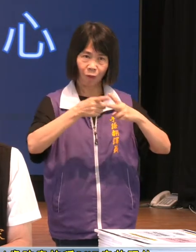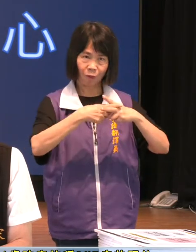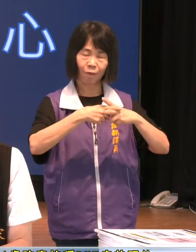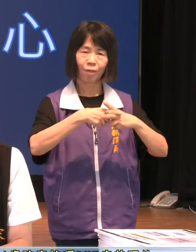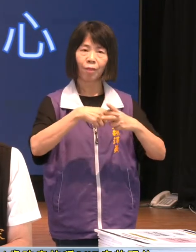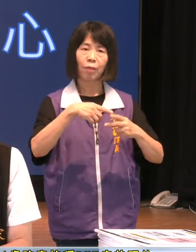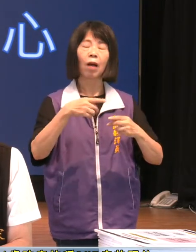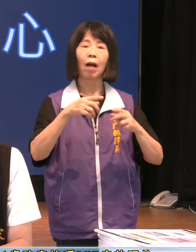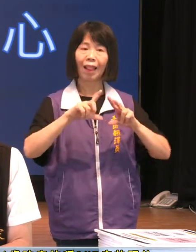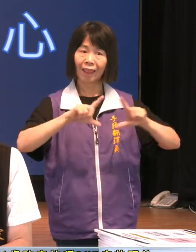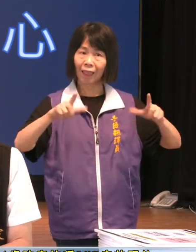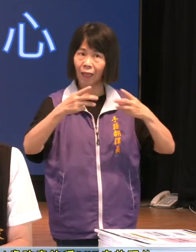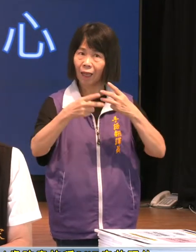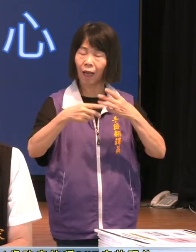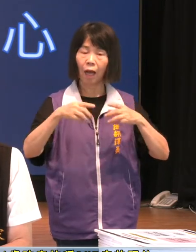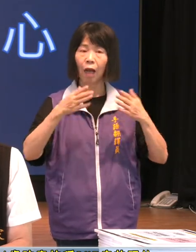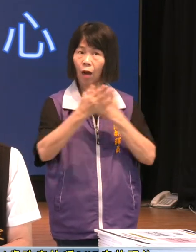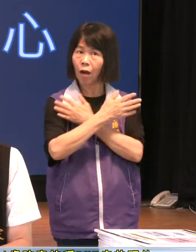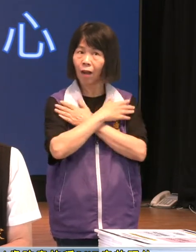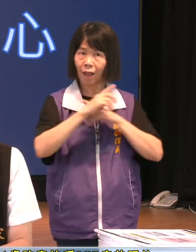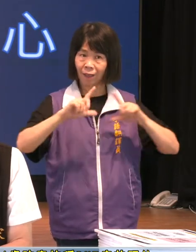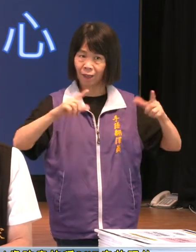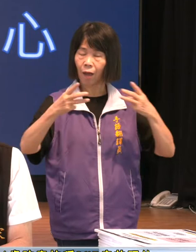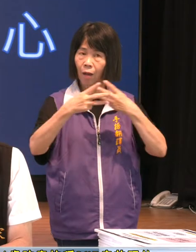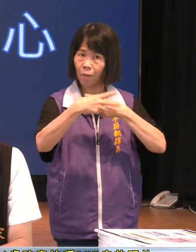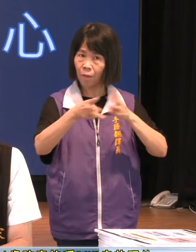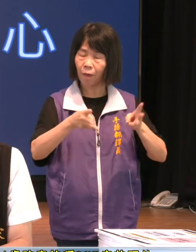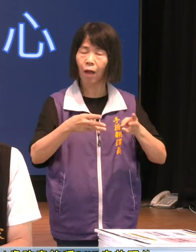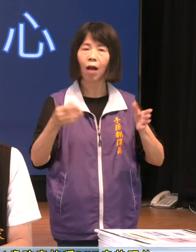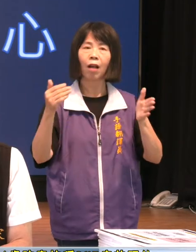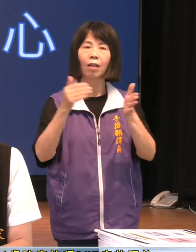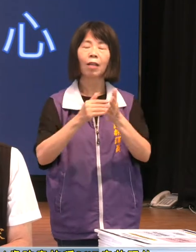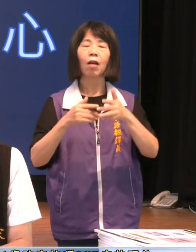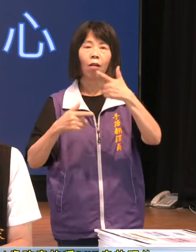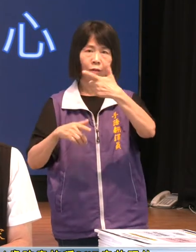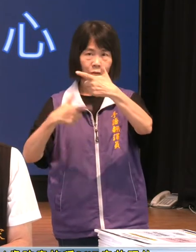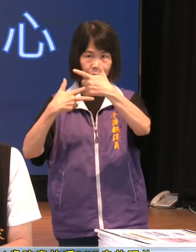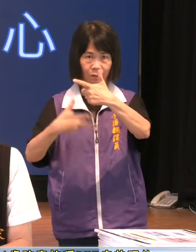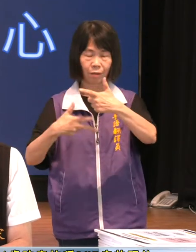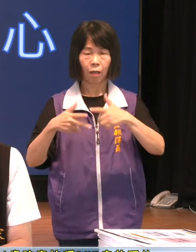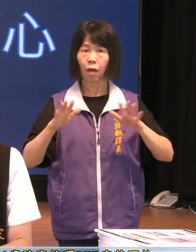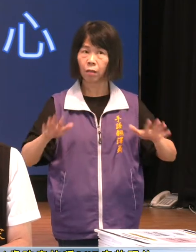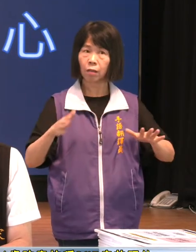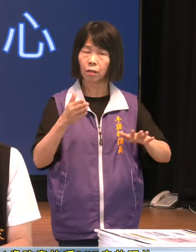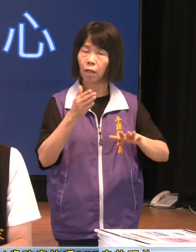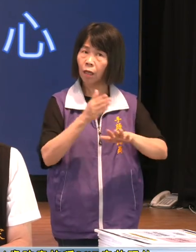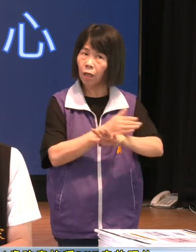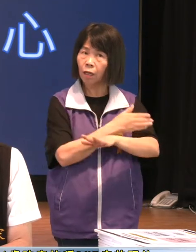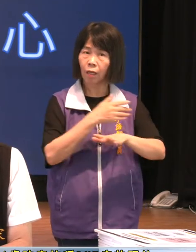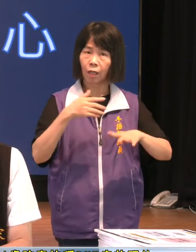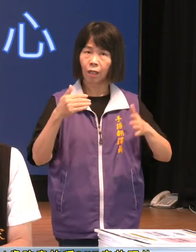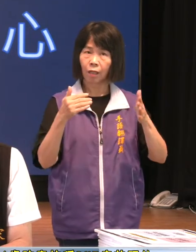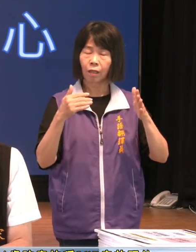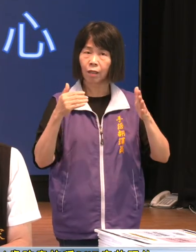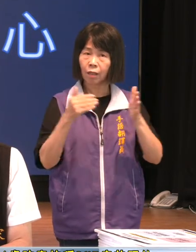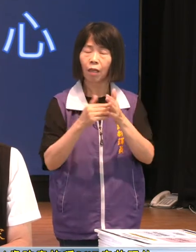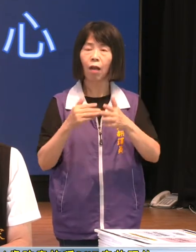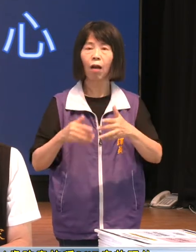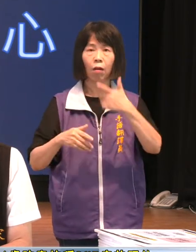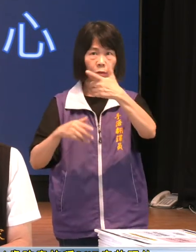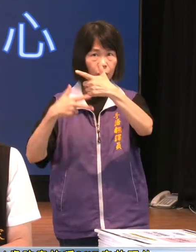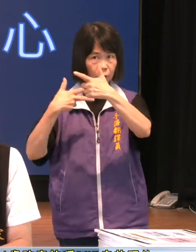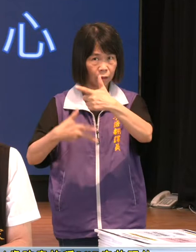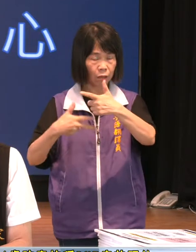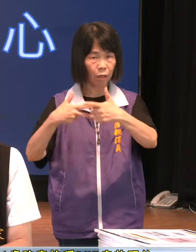种，那持续到我们的6月7号。各位想看看这个从今天开始到6月7号的日子中还